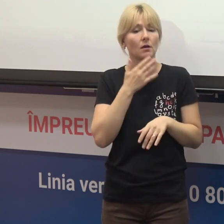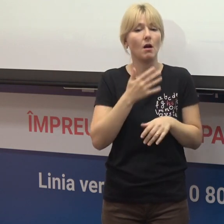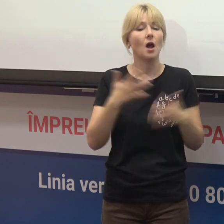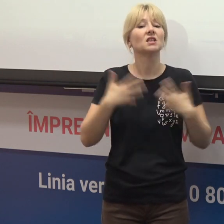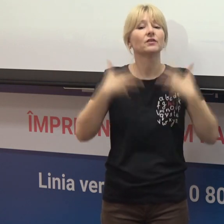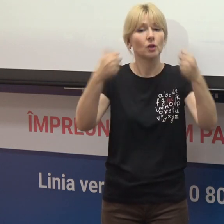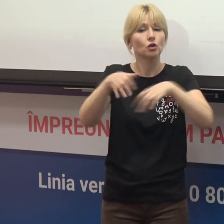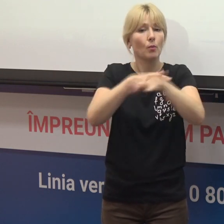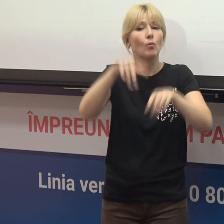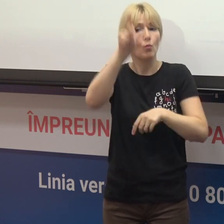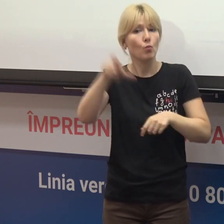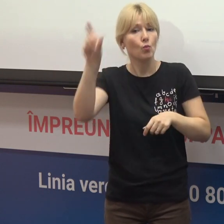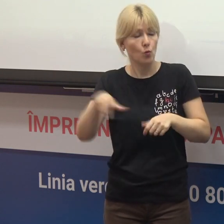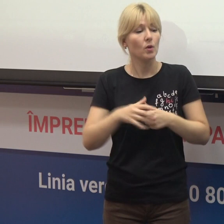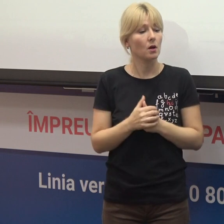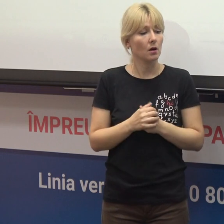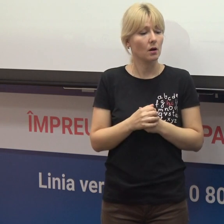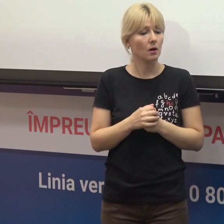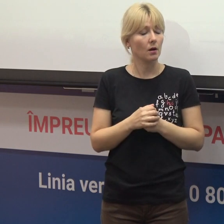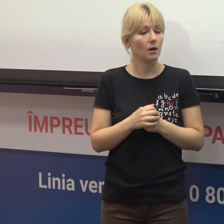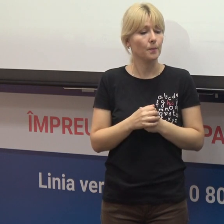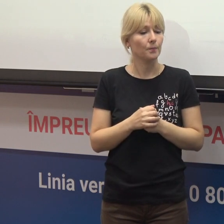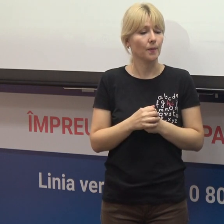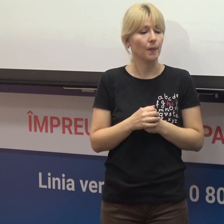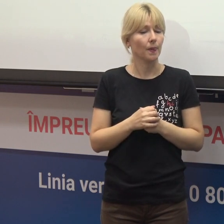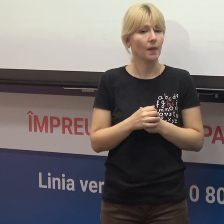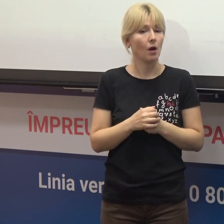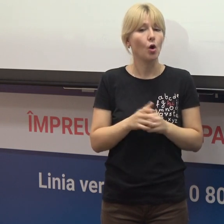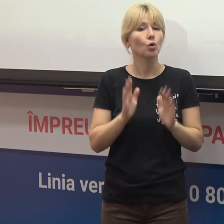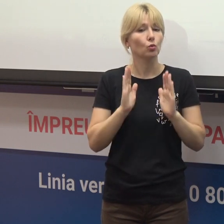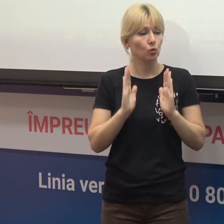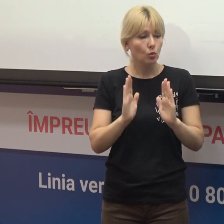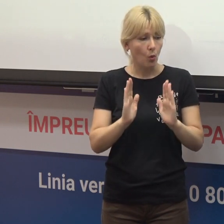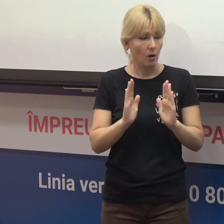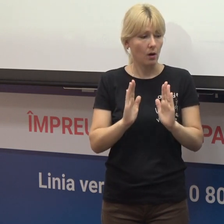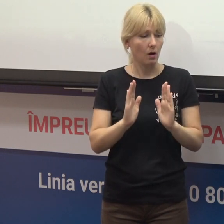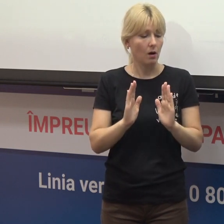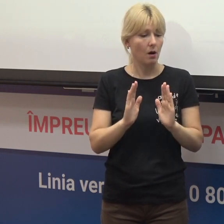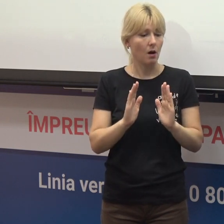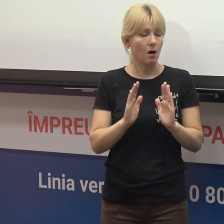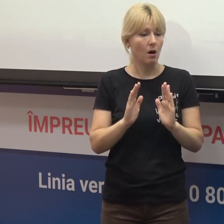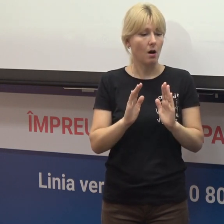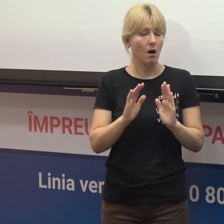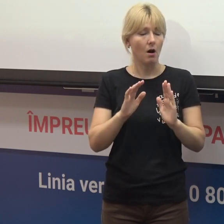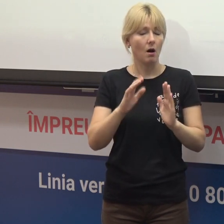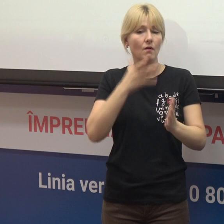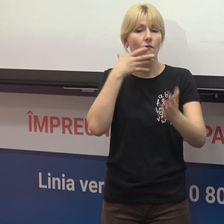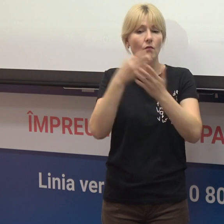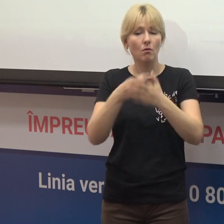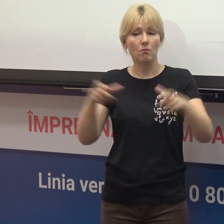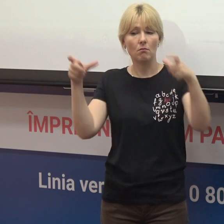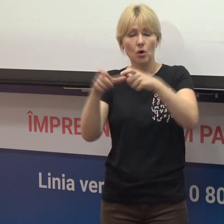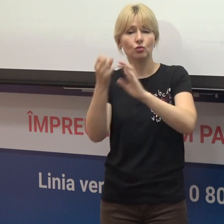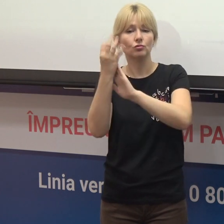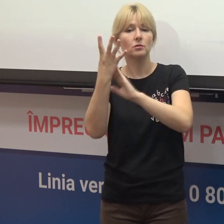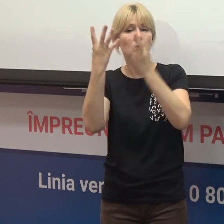Extraordinare pentru Sănătate Publică, deci ca excepție de la plasarea în autoizolare pentru